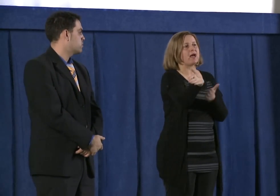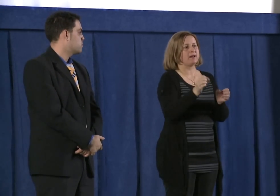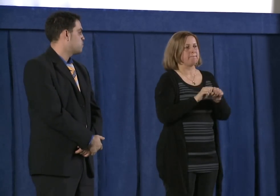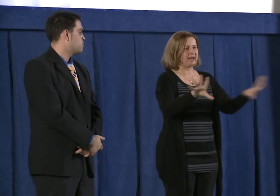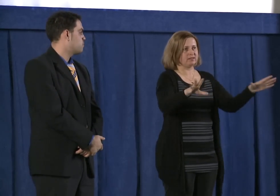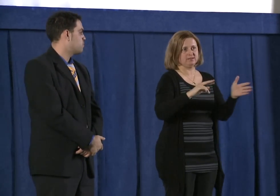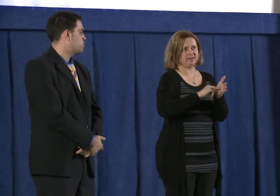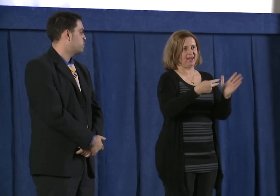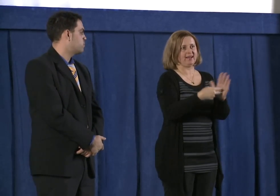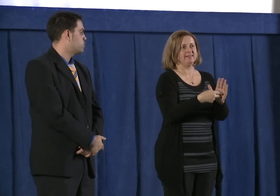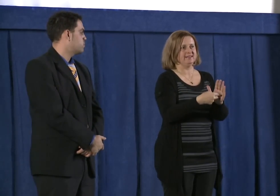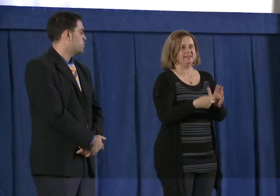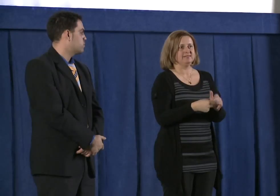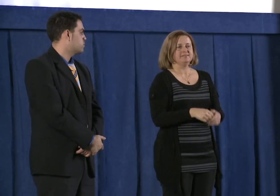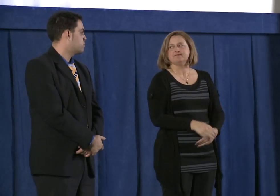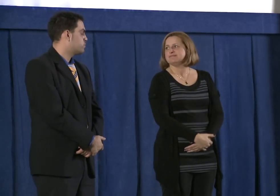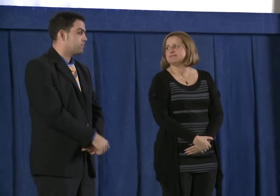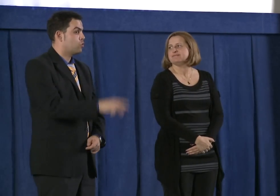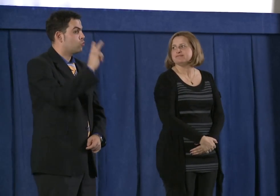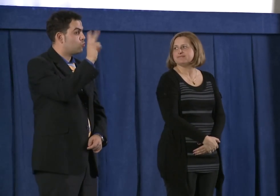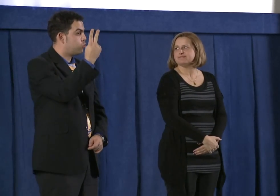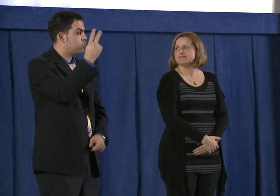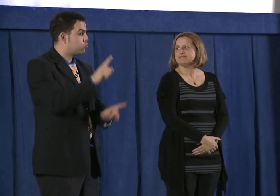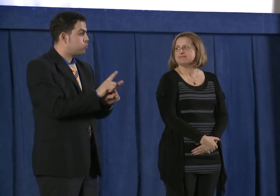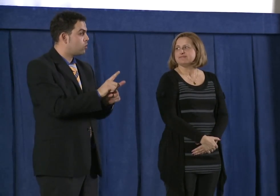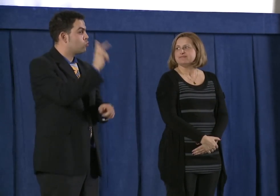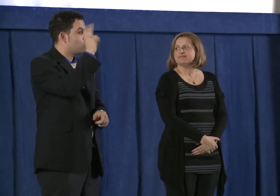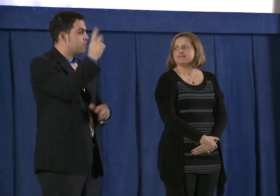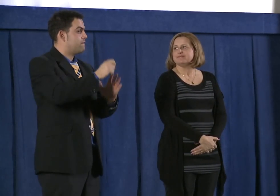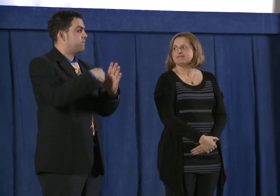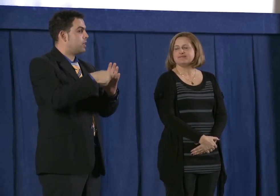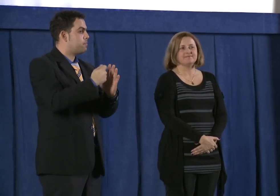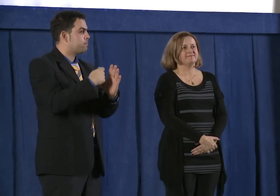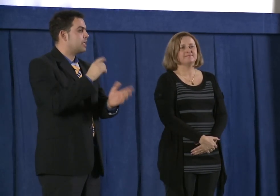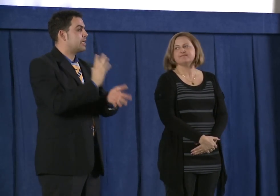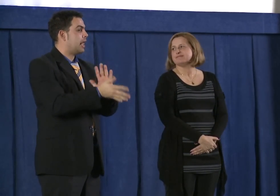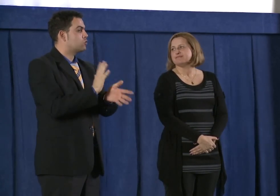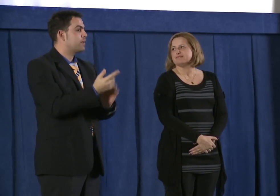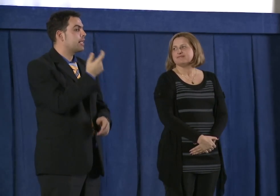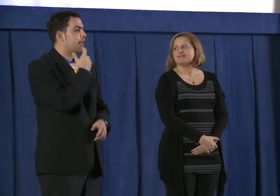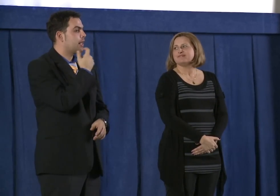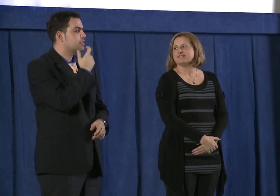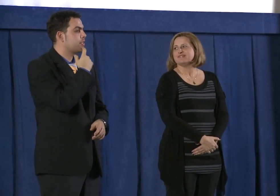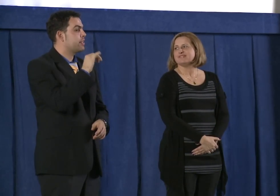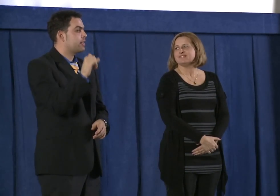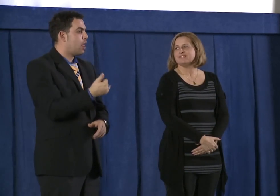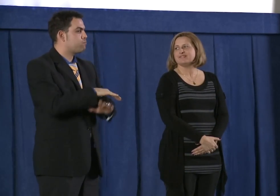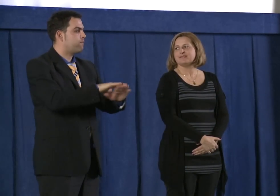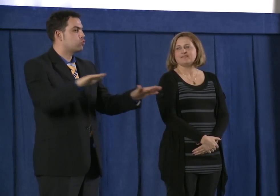naglušne v Ljubljani in je videospot Medijski tehnik. Drugi film pa je enako iz Zavoda za